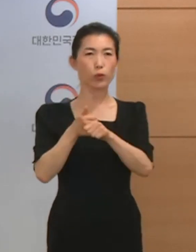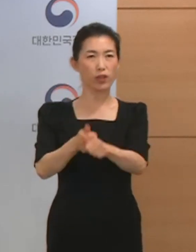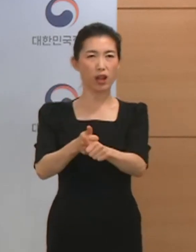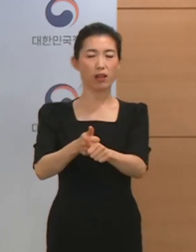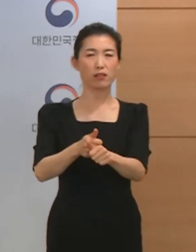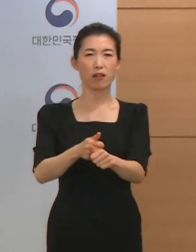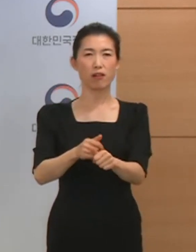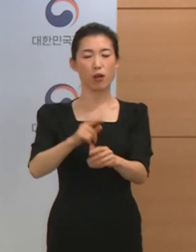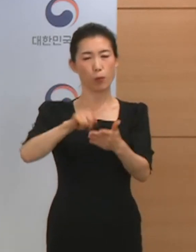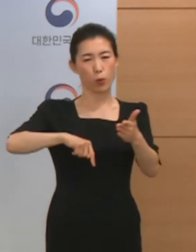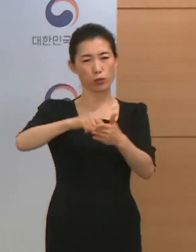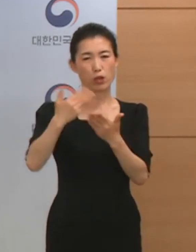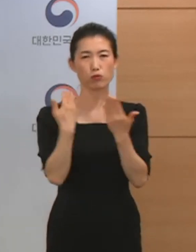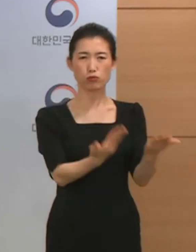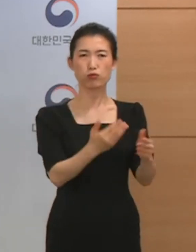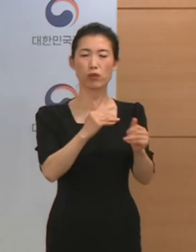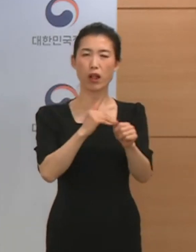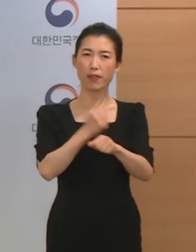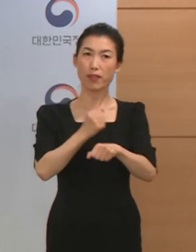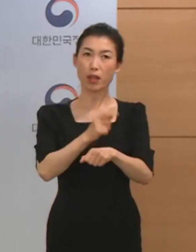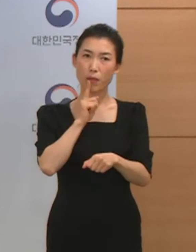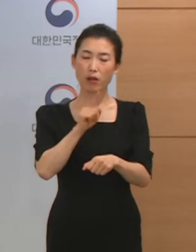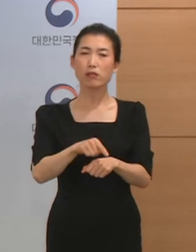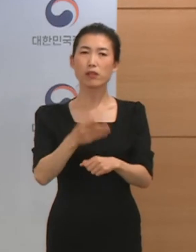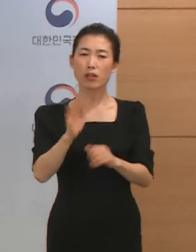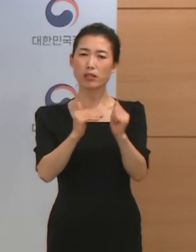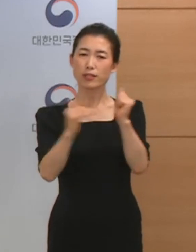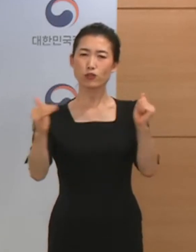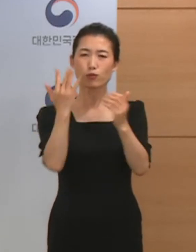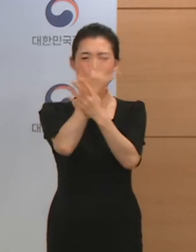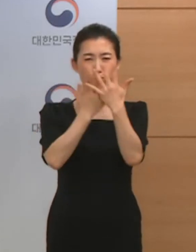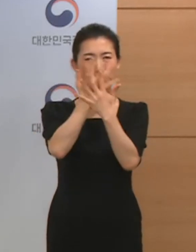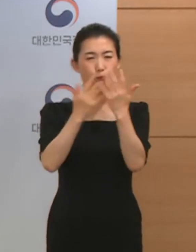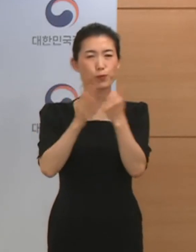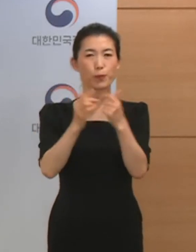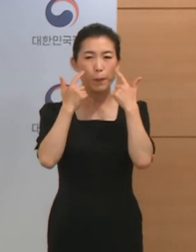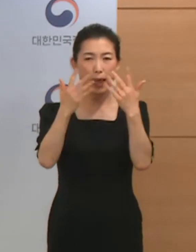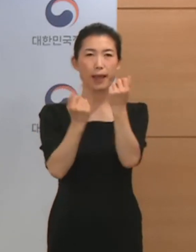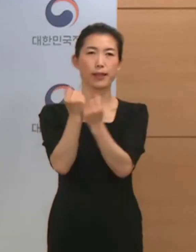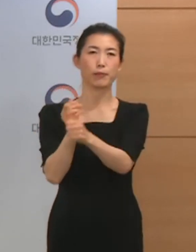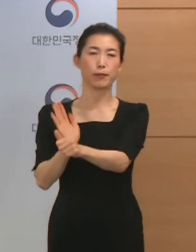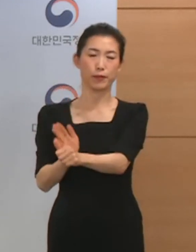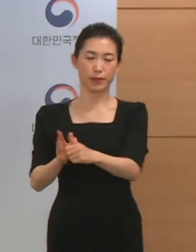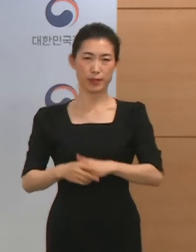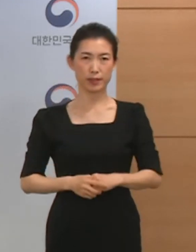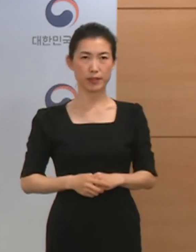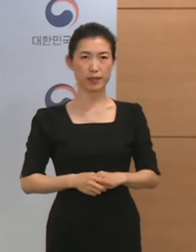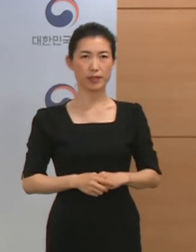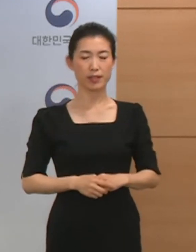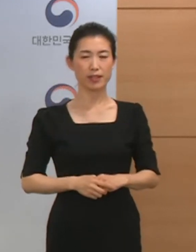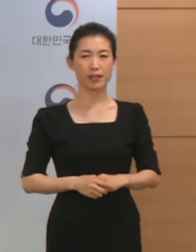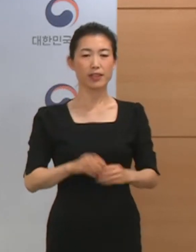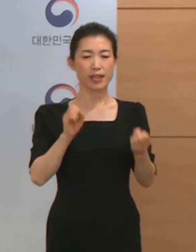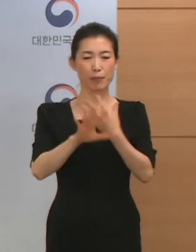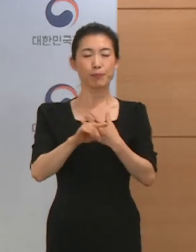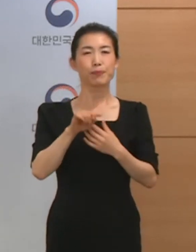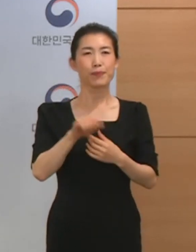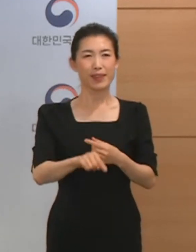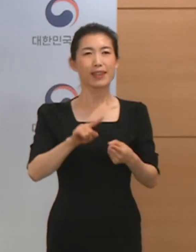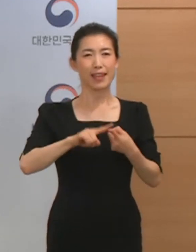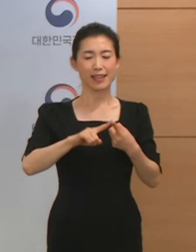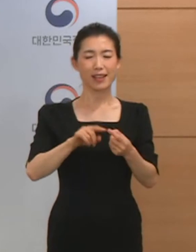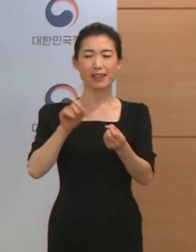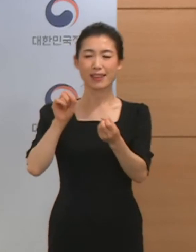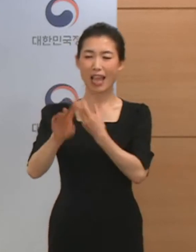기준이 구체적으로 무엇인지 궁금합니다. 이 부분은 저희가 답을 전달은 받았는데 내일